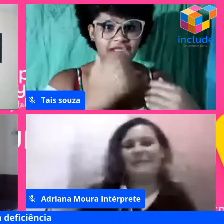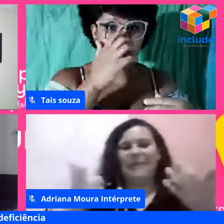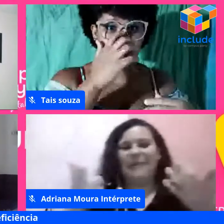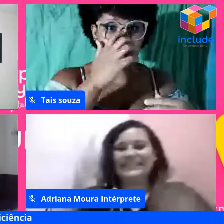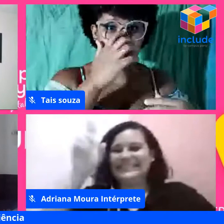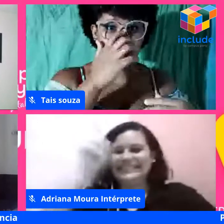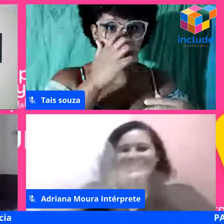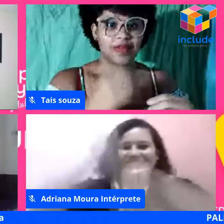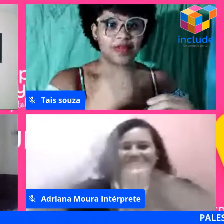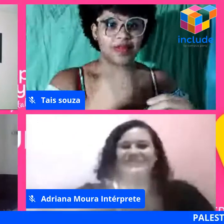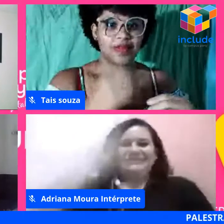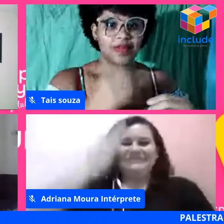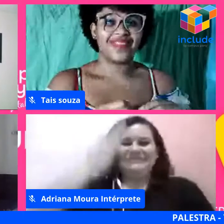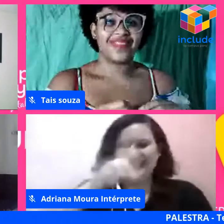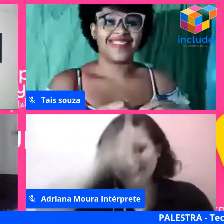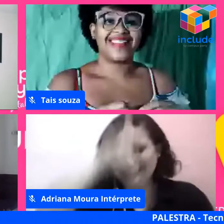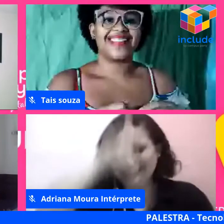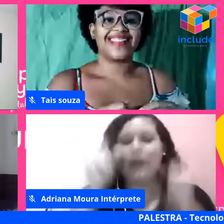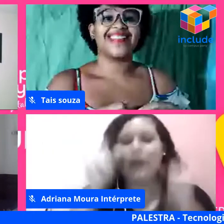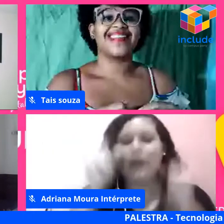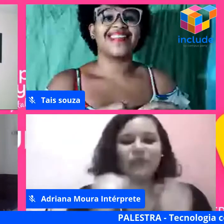Adriana? É difícil.